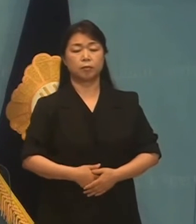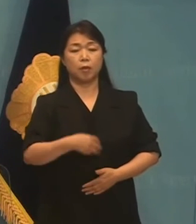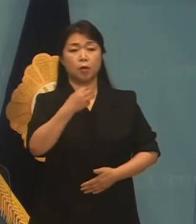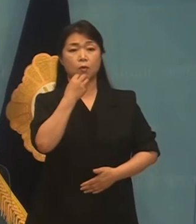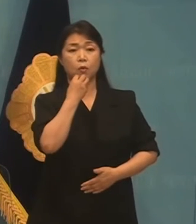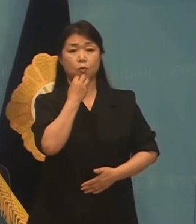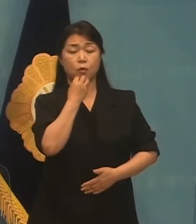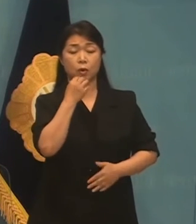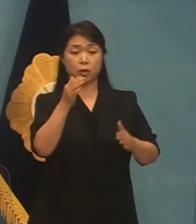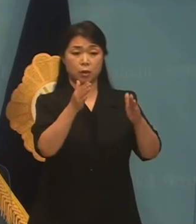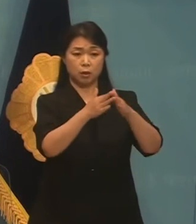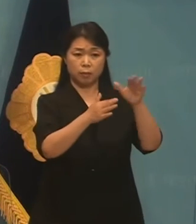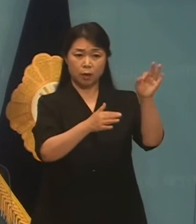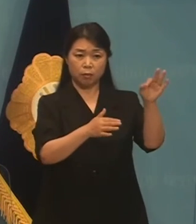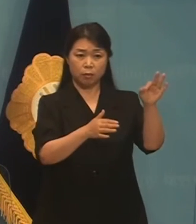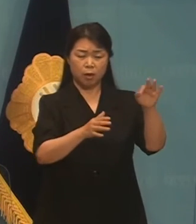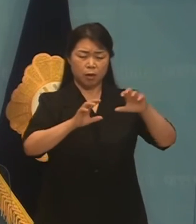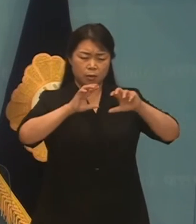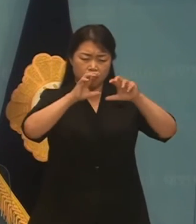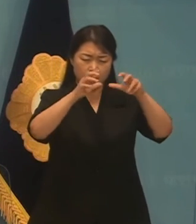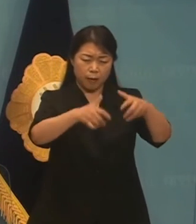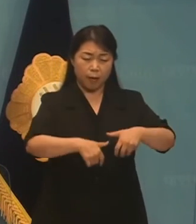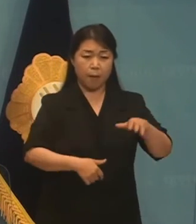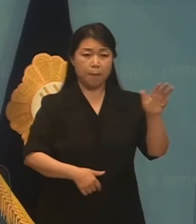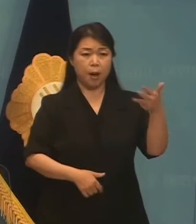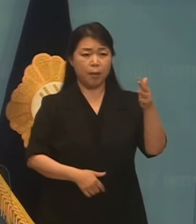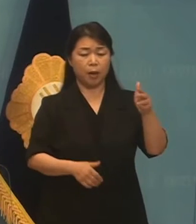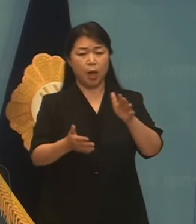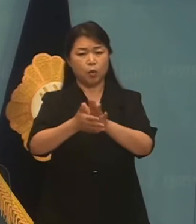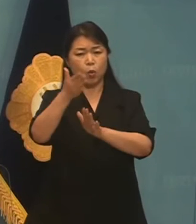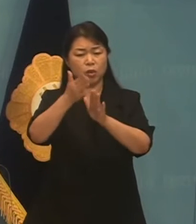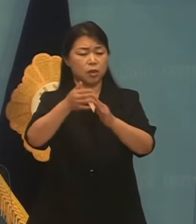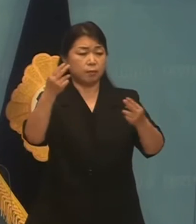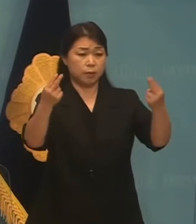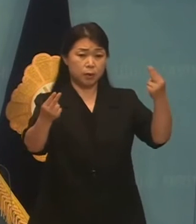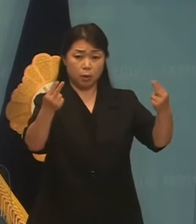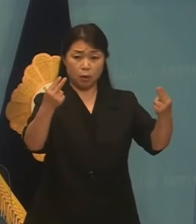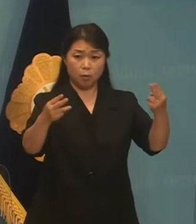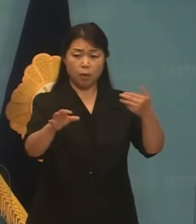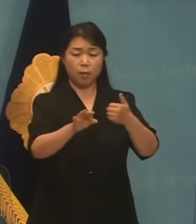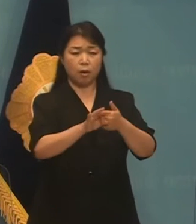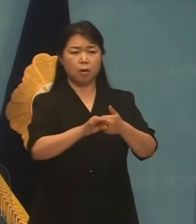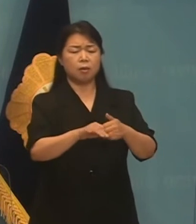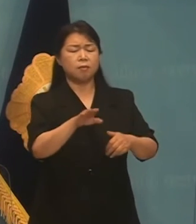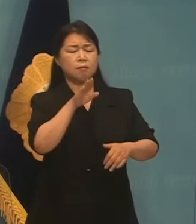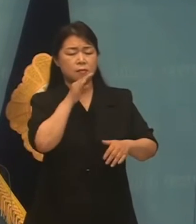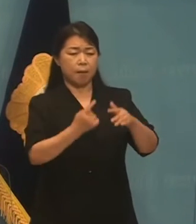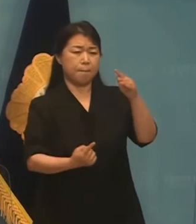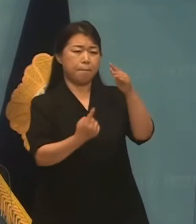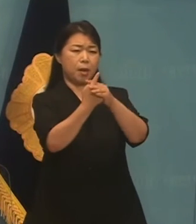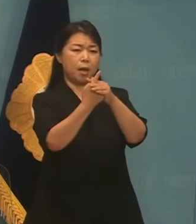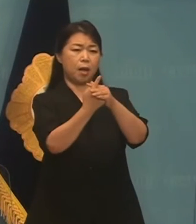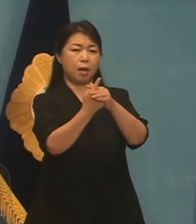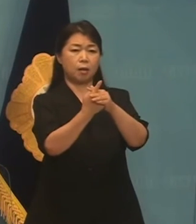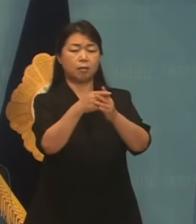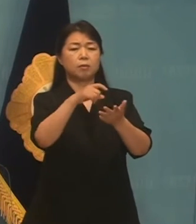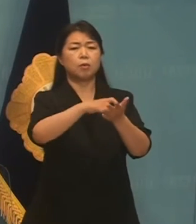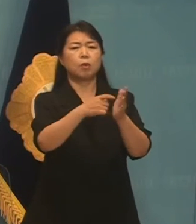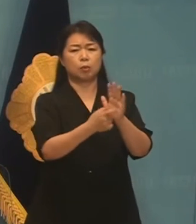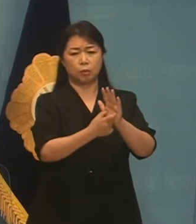서울의 집값은 전 세계 800개 도시를 비교해 보면 단연 최고 수준에